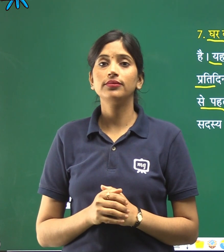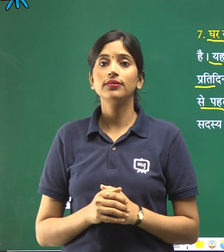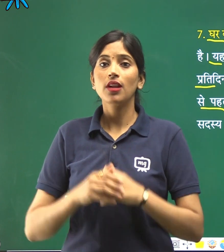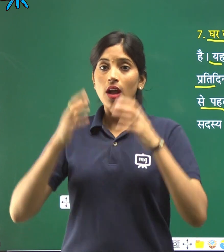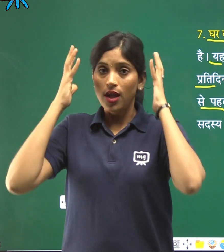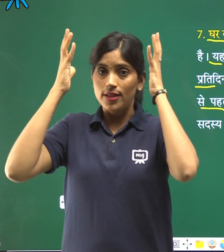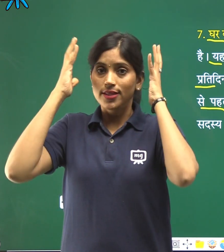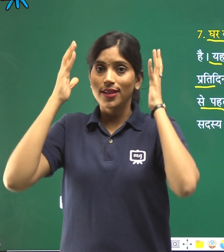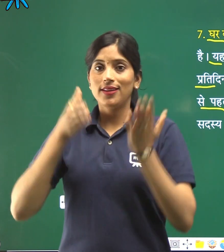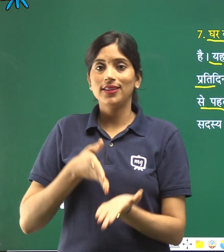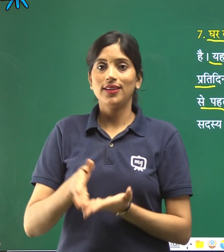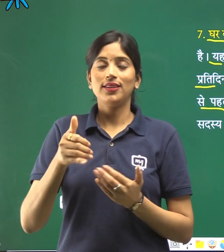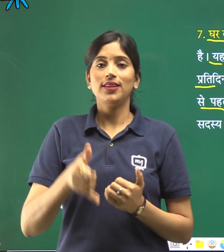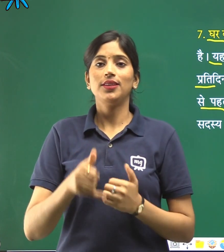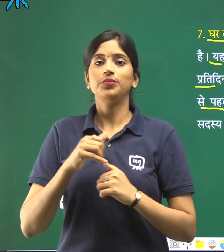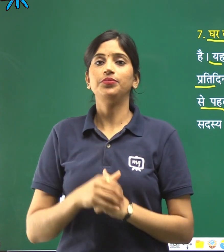स्नान करते हैं।